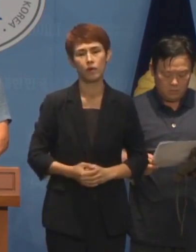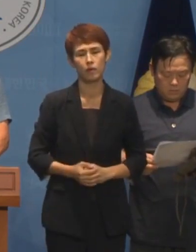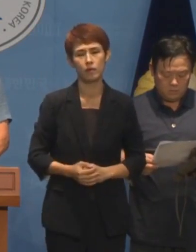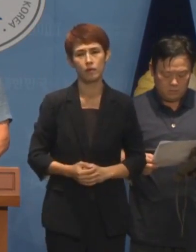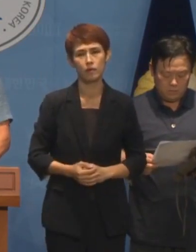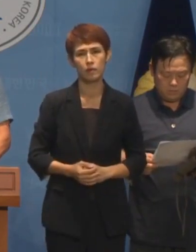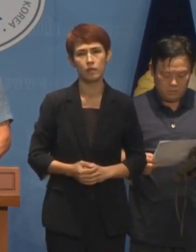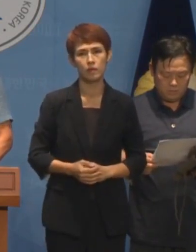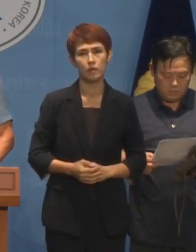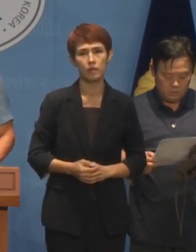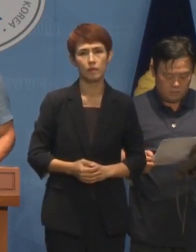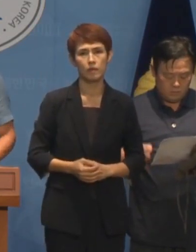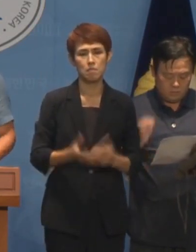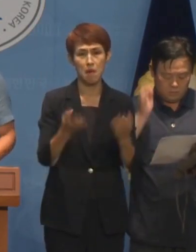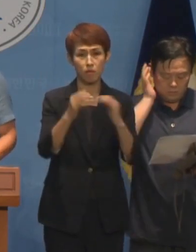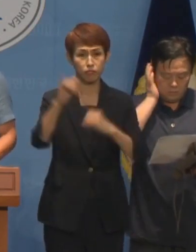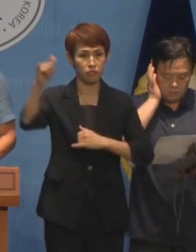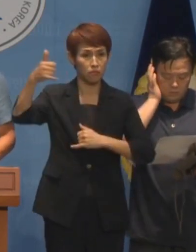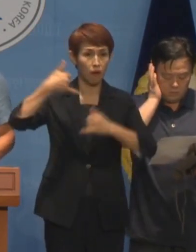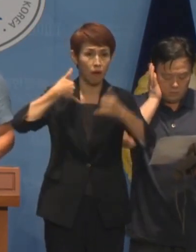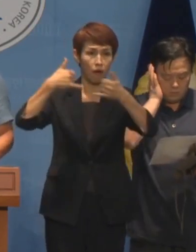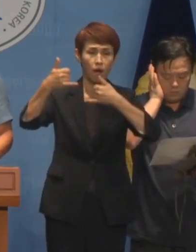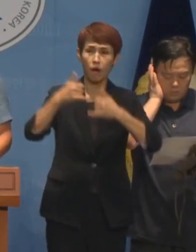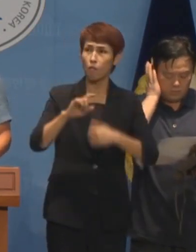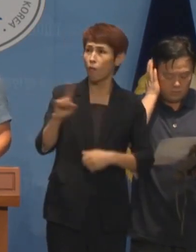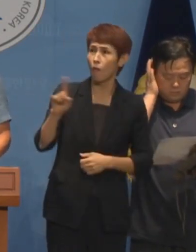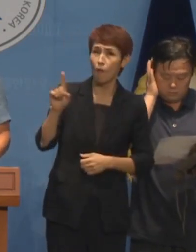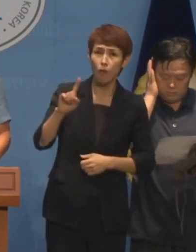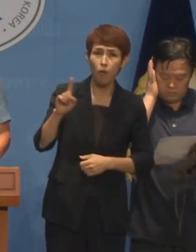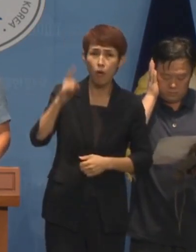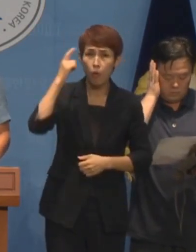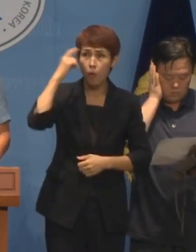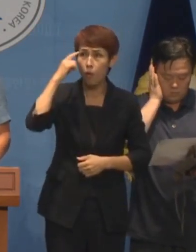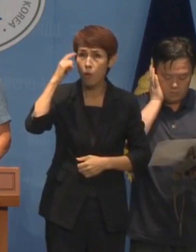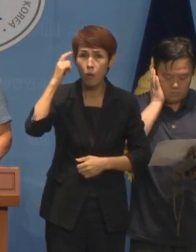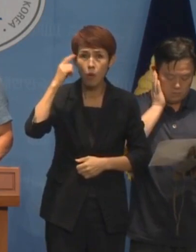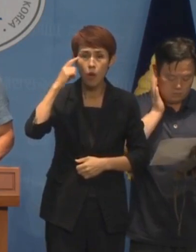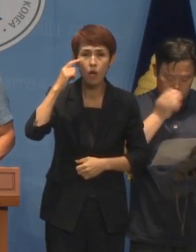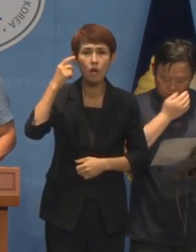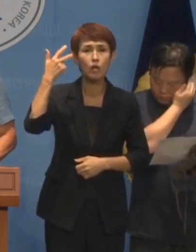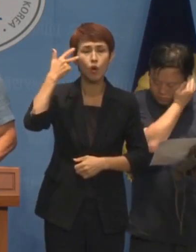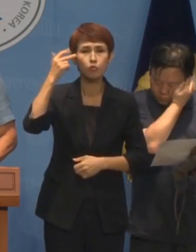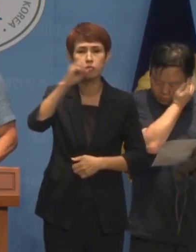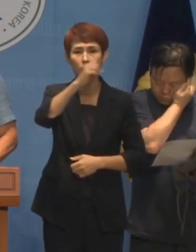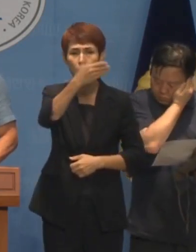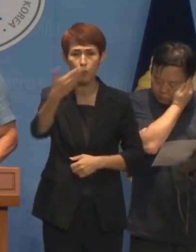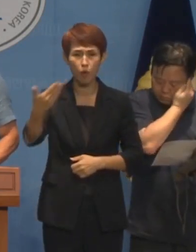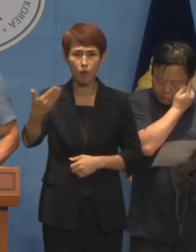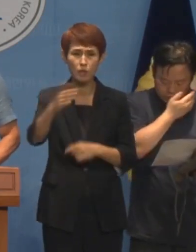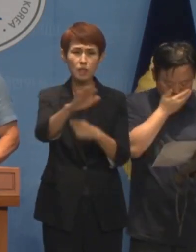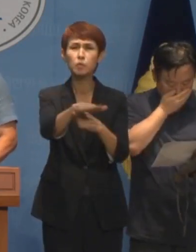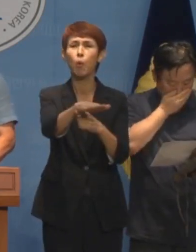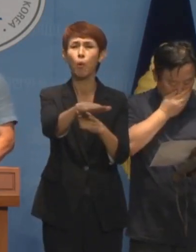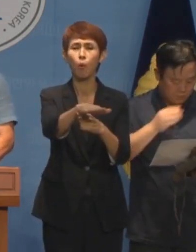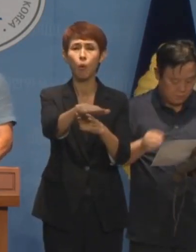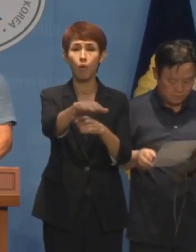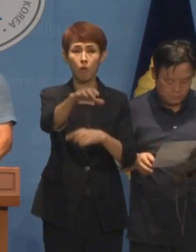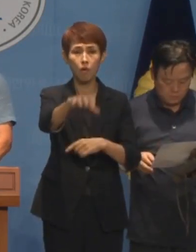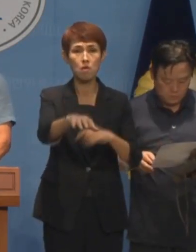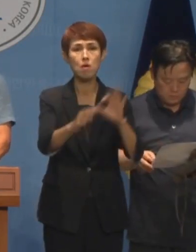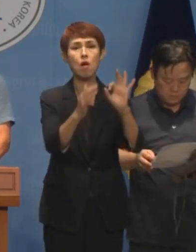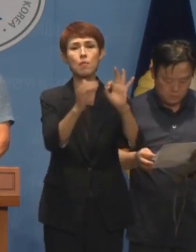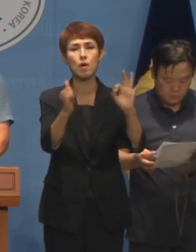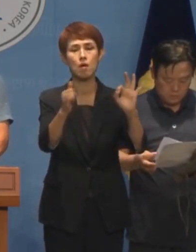이제 연락이 와서 아니 무슨 도대체 어떤 일을 했길래 여주 양평 그 시골에서 10명이나